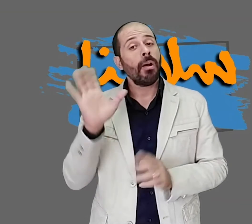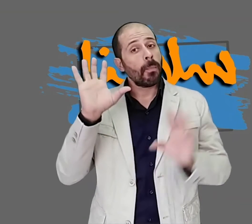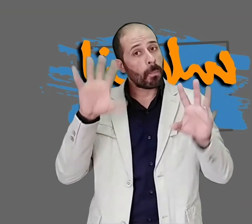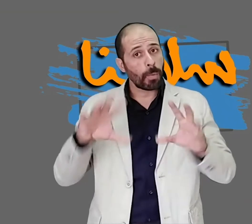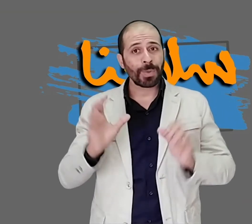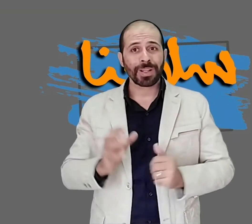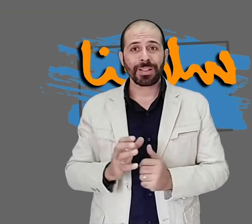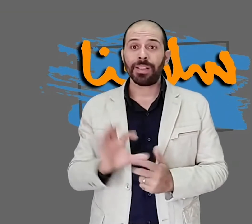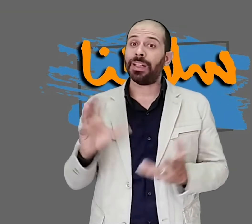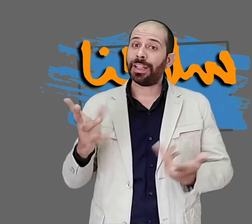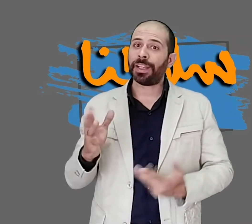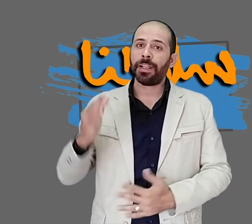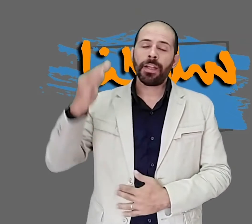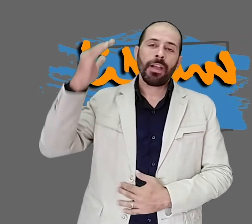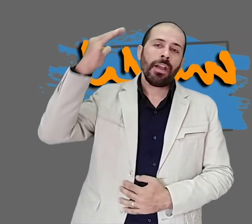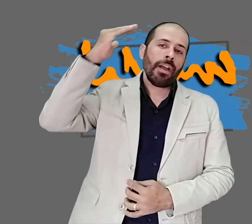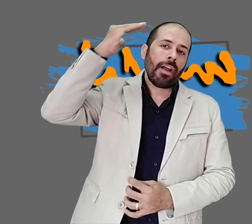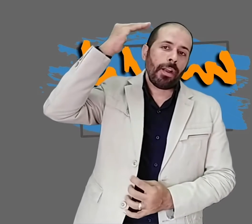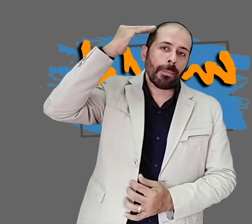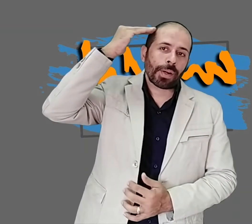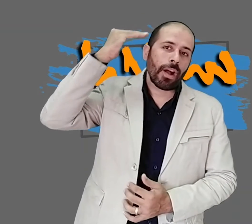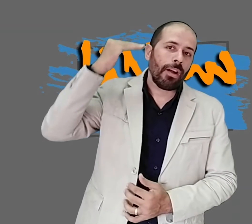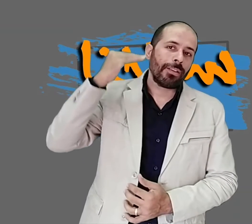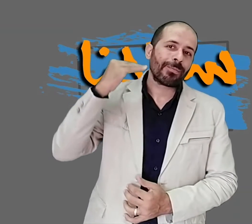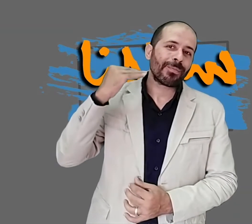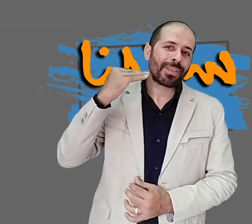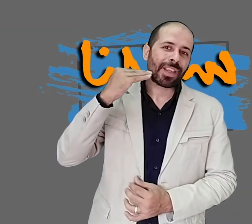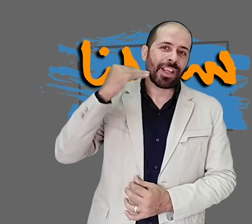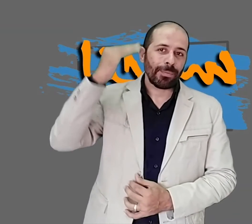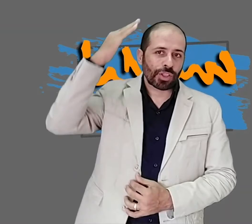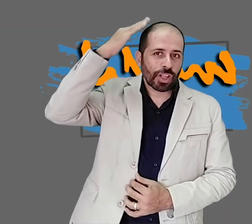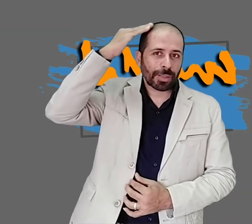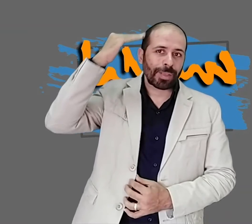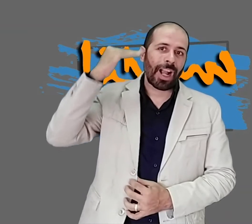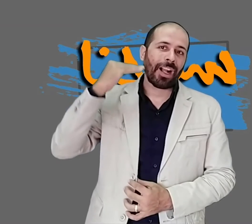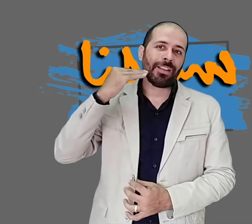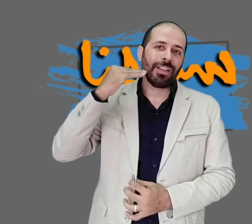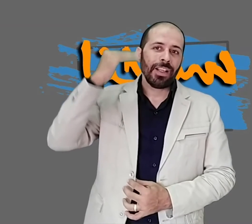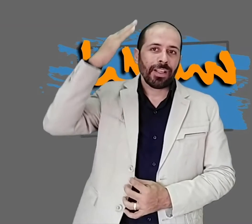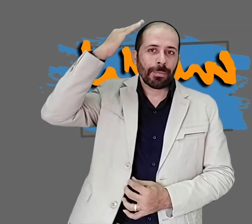ممكن، اللي هي إيه؟ امرأة جاية من الشعر بتاعها،